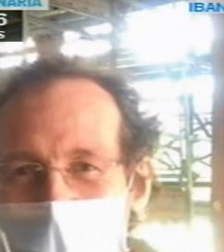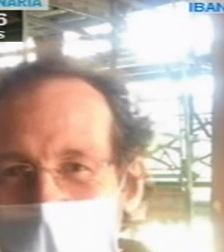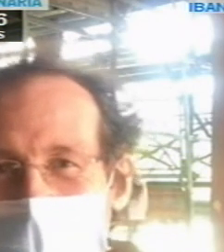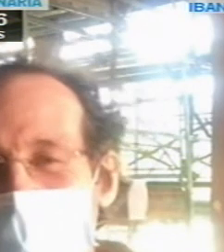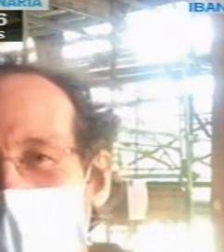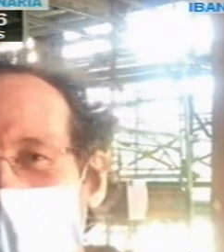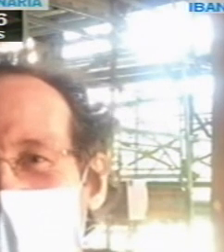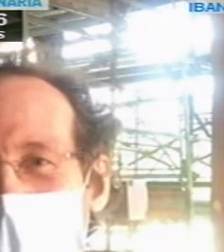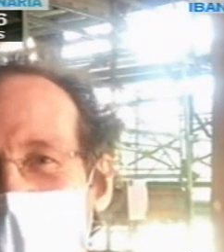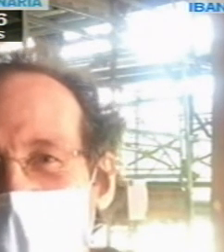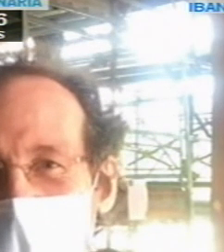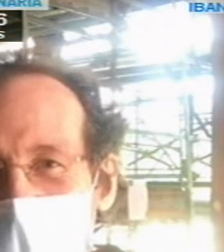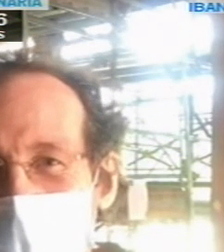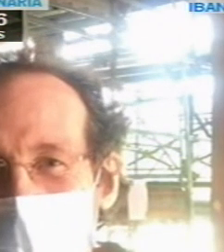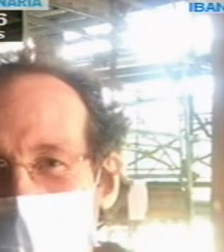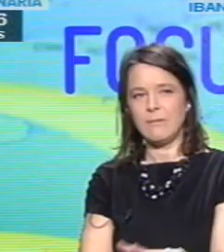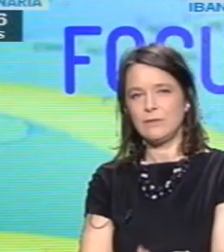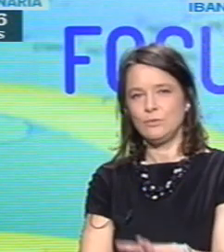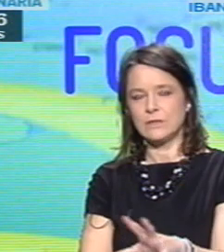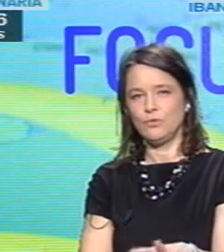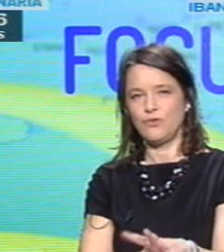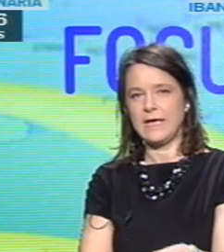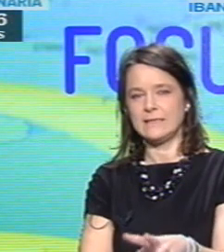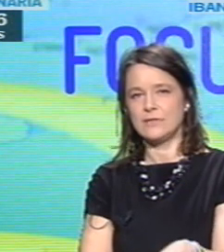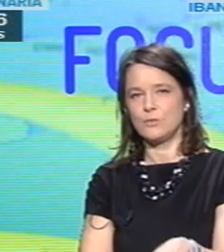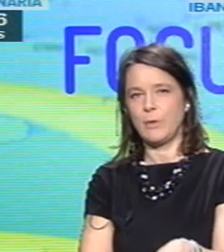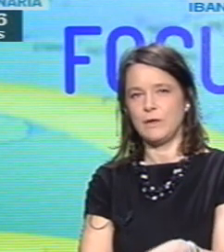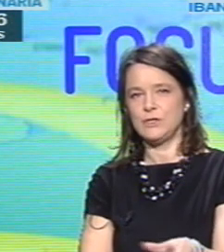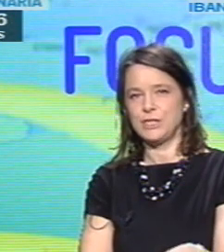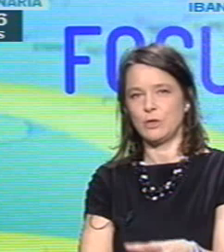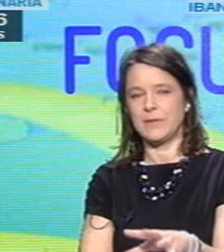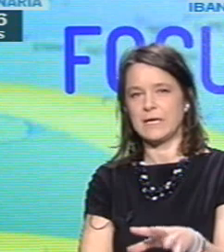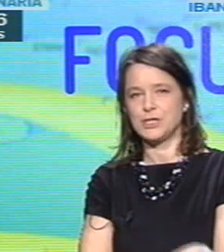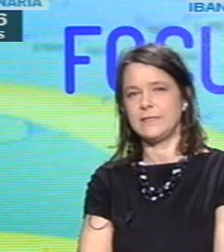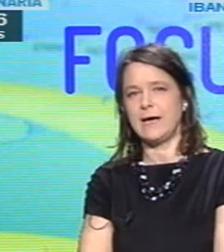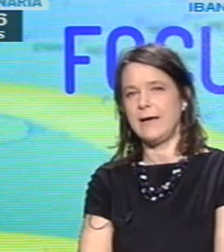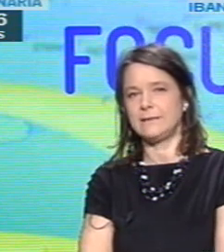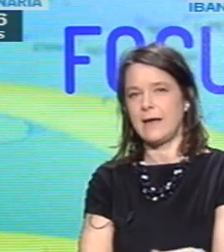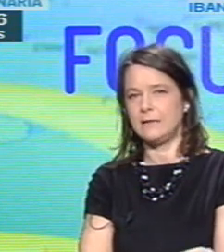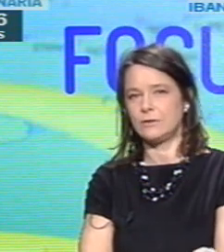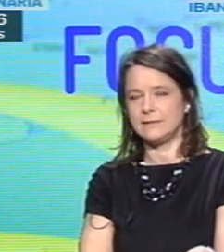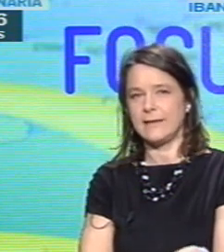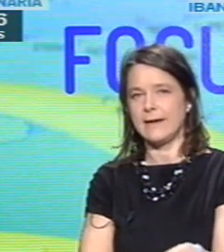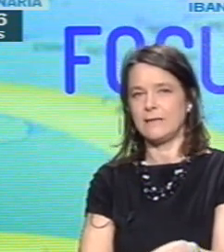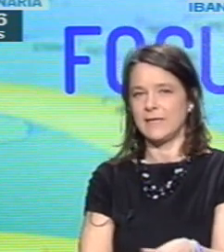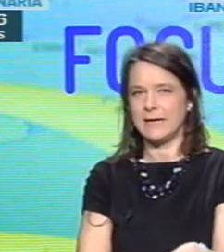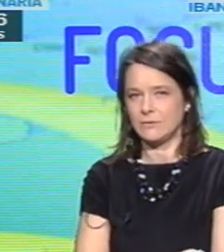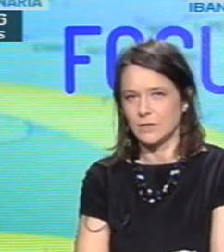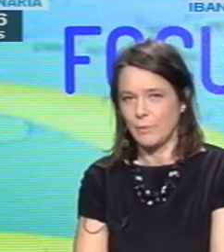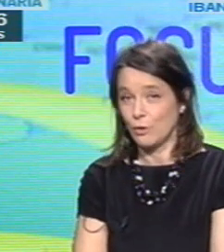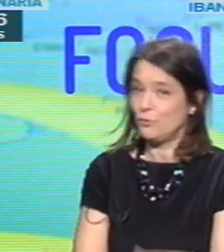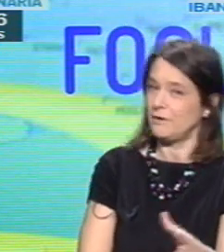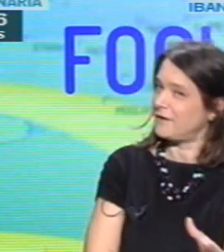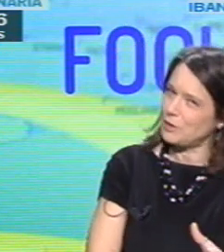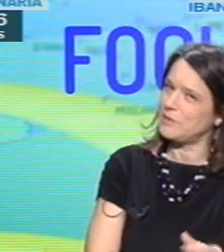bene questa preferenza. Ecco, un'ultima battuta, tu sei adesso un po' in giro per la città e tra l'altro andrai anche al mercato